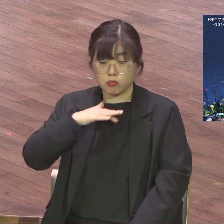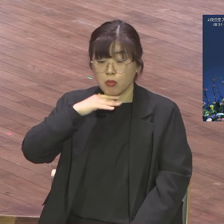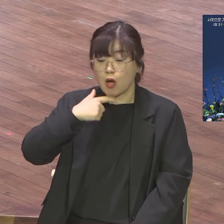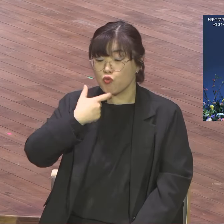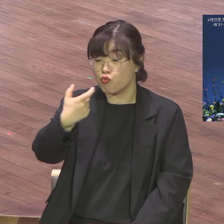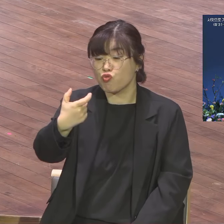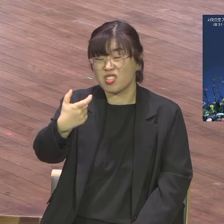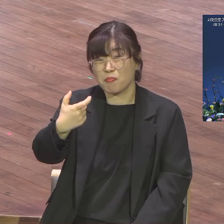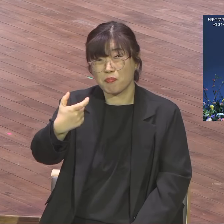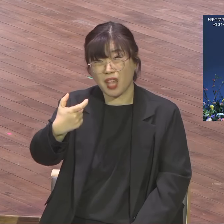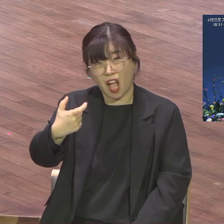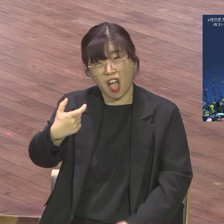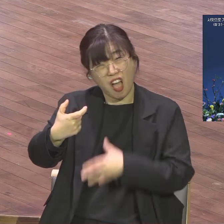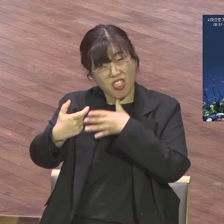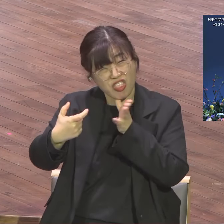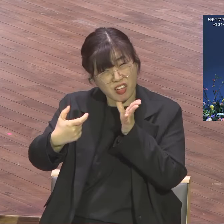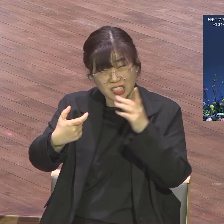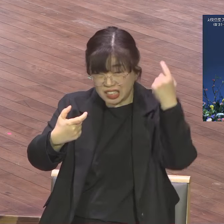60살.